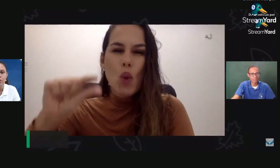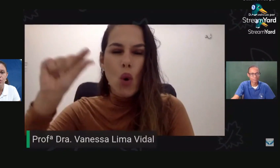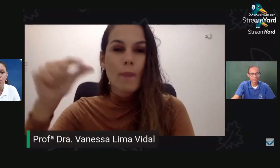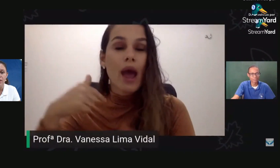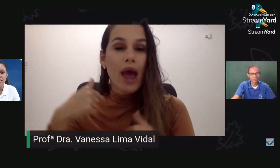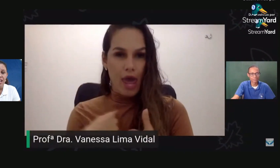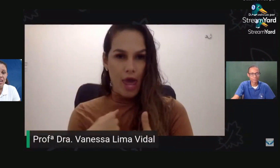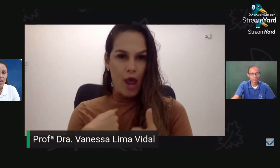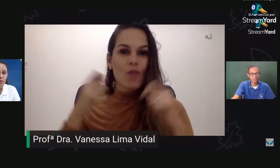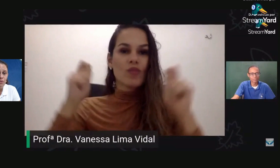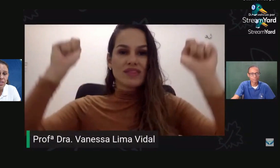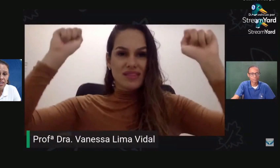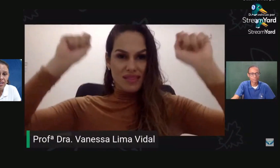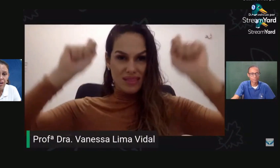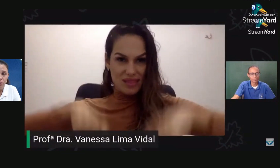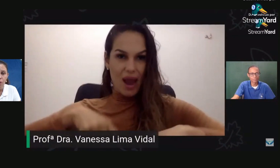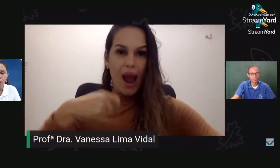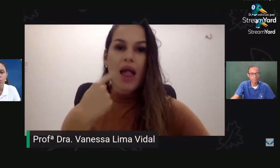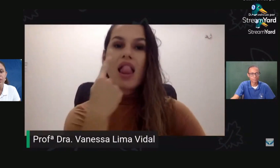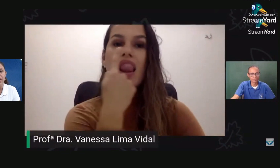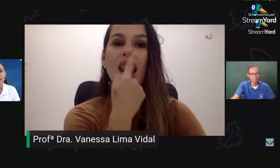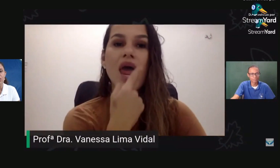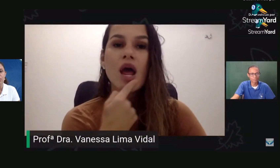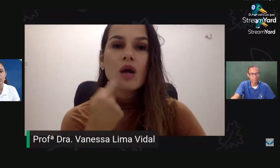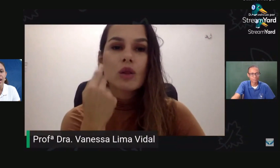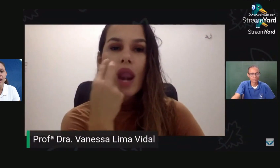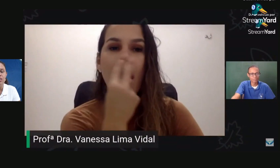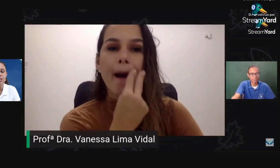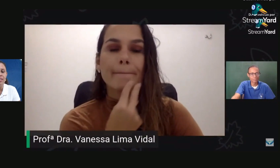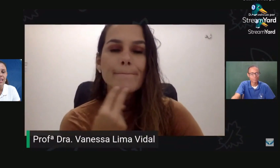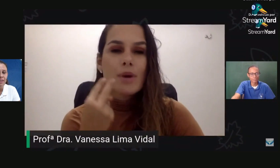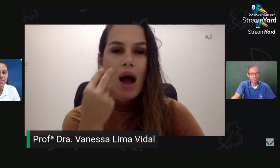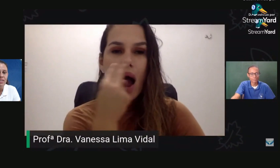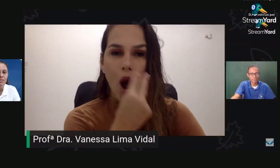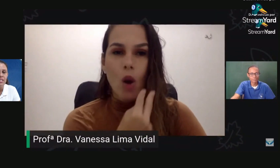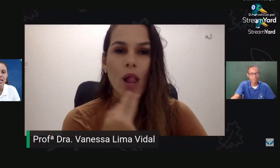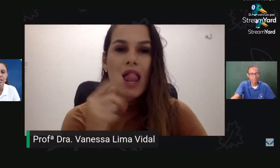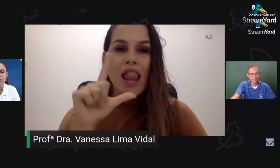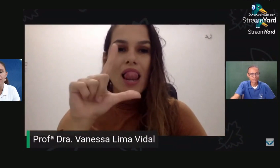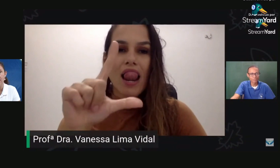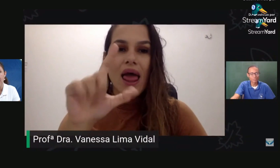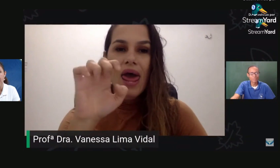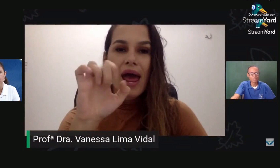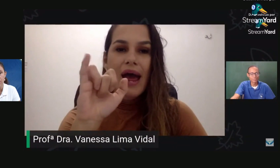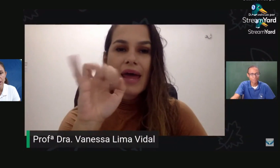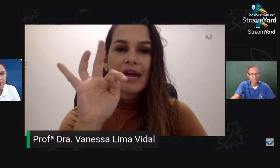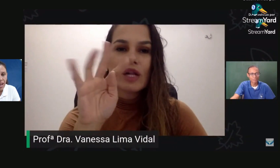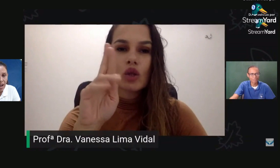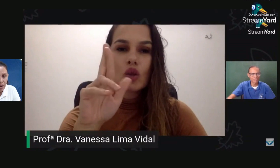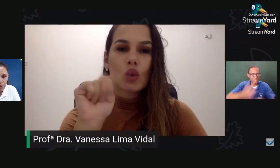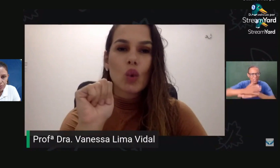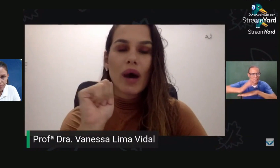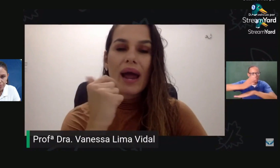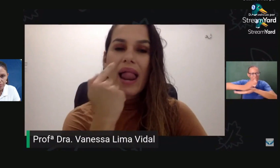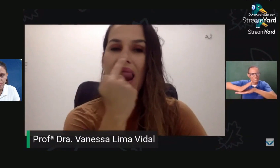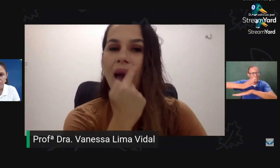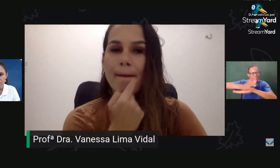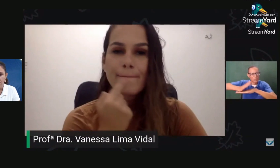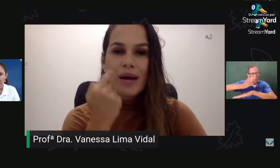dos professores, eu via, né, como que era a dificuldade. Eu tentava, assim, fazer a leitura